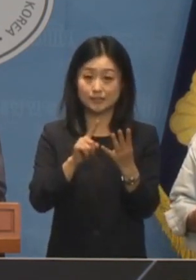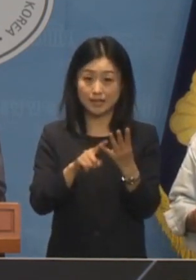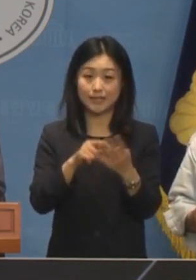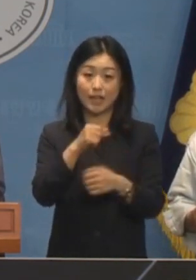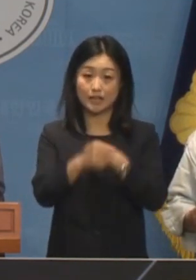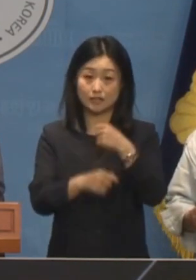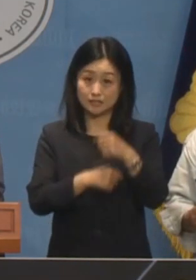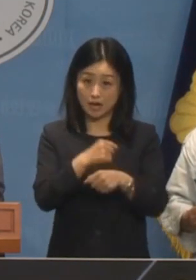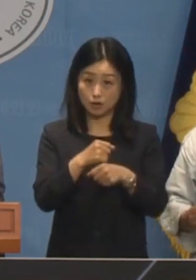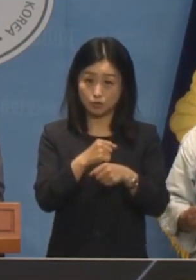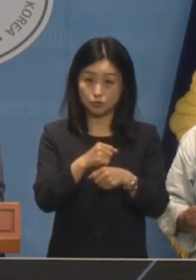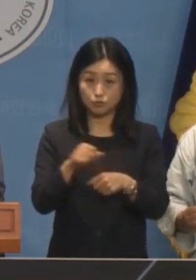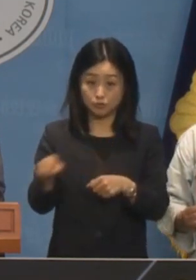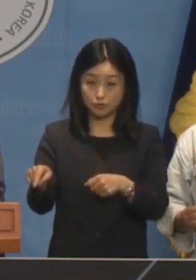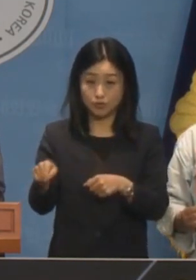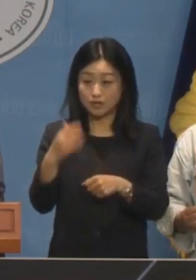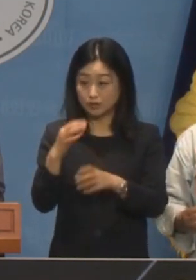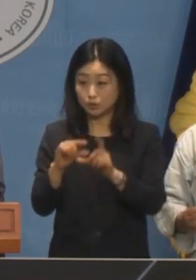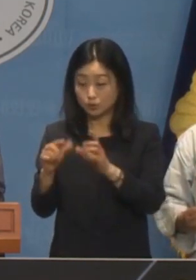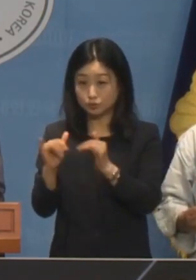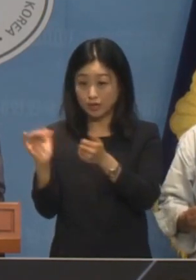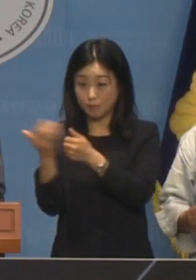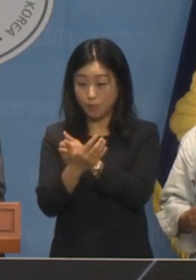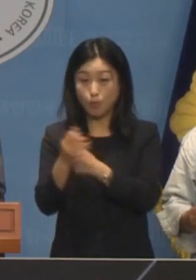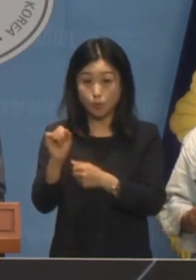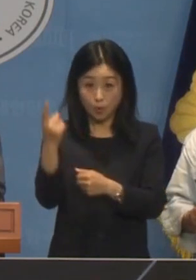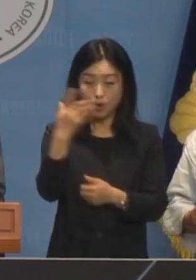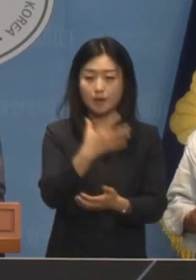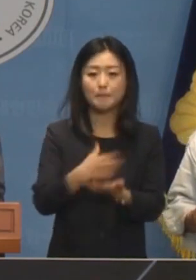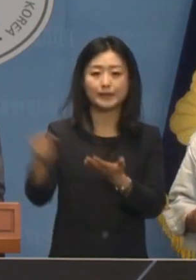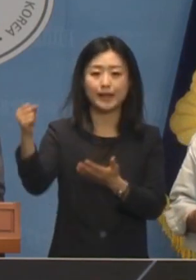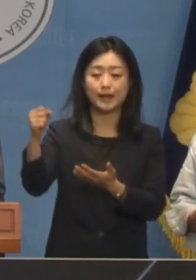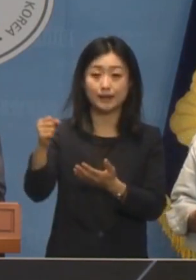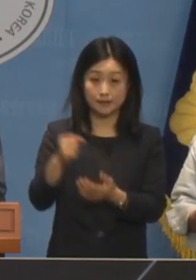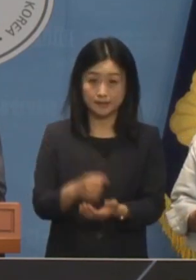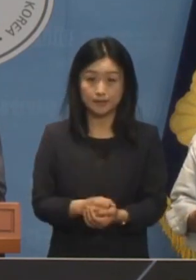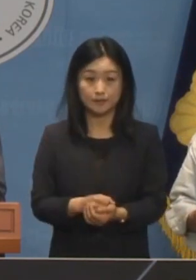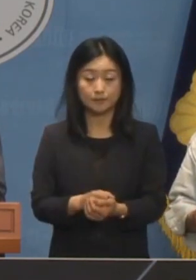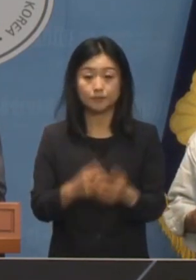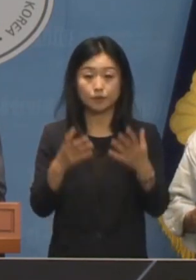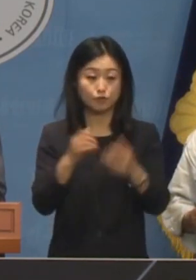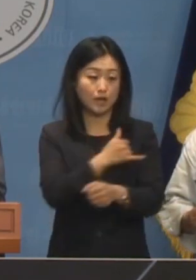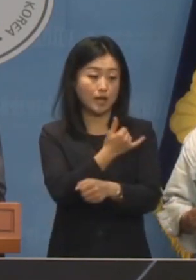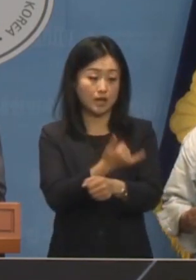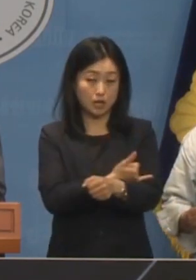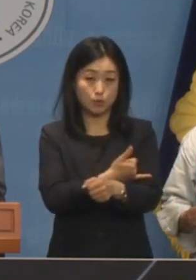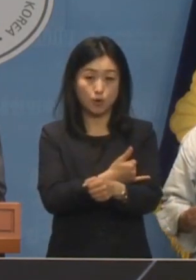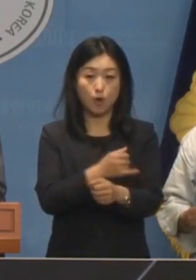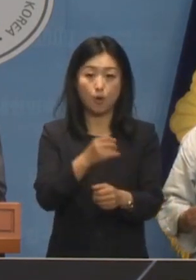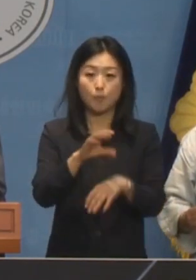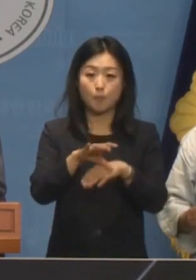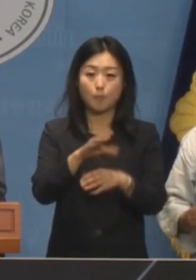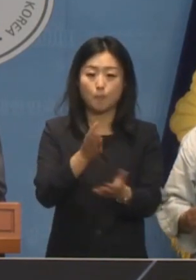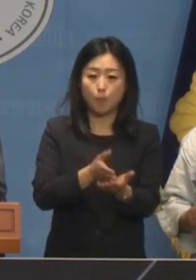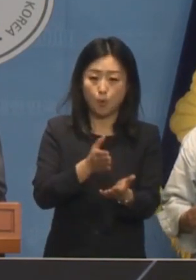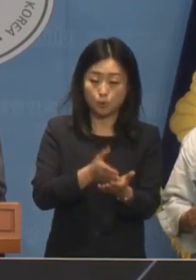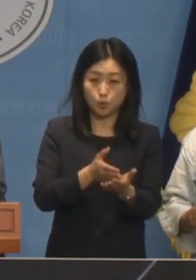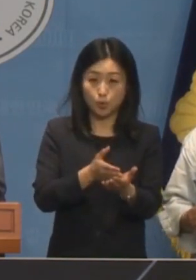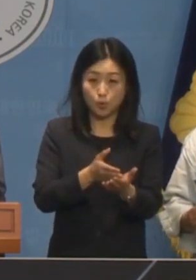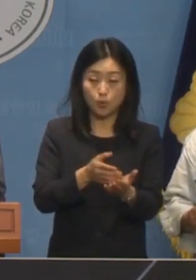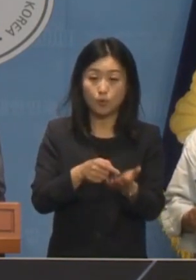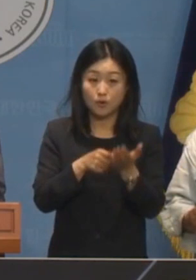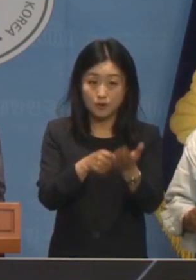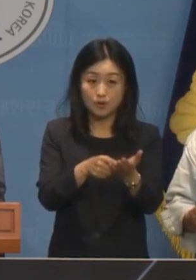박탈하는 위헌적 행위이다. 특히 국가인권위원회가 작성한 인권보도 준칙은 에이즈와